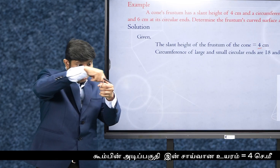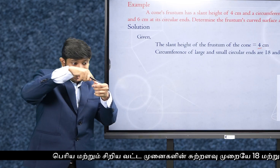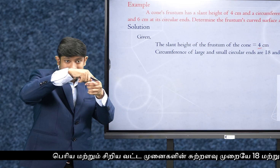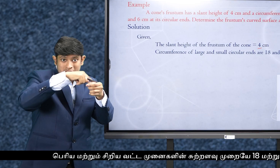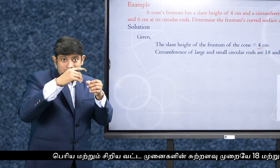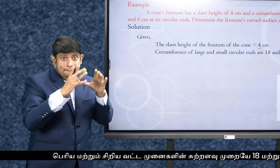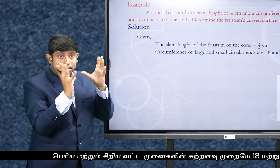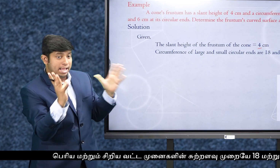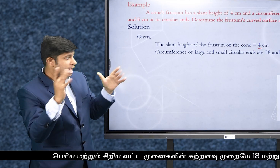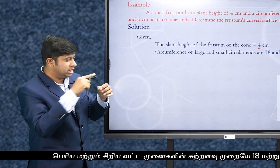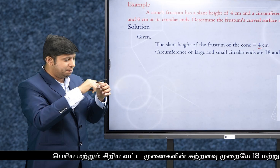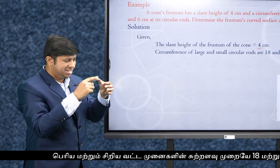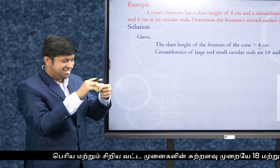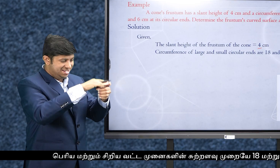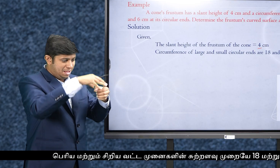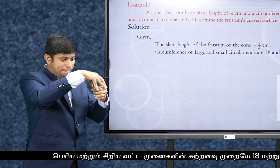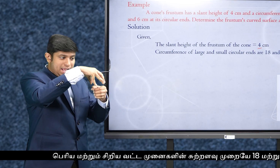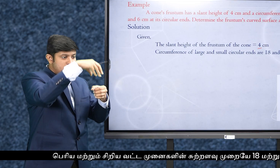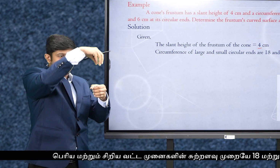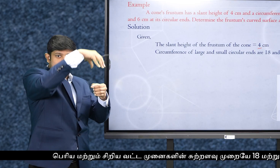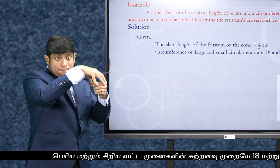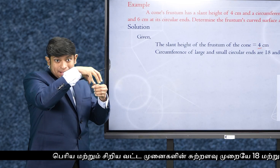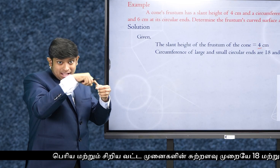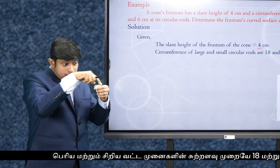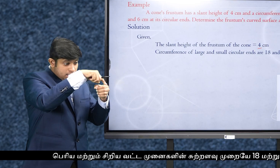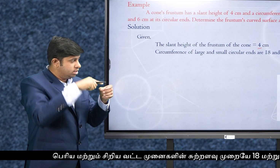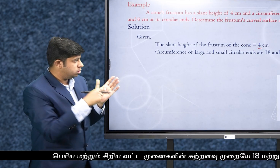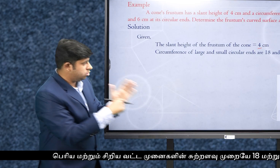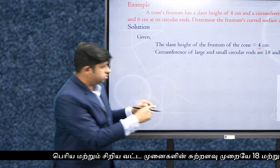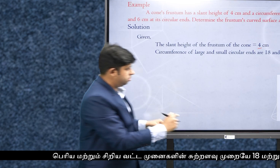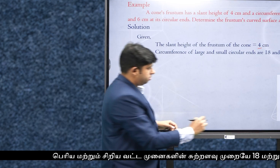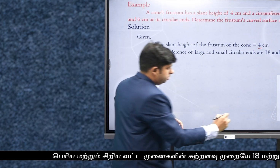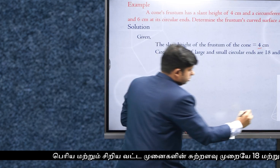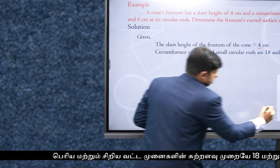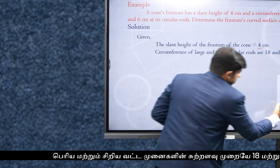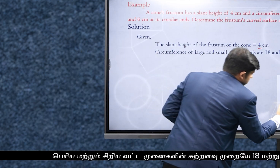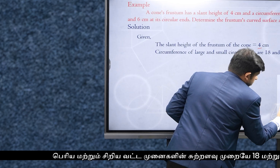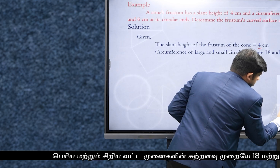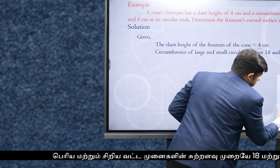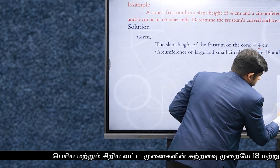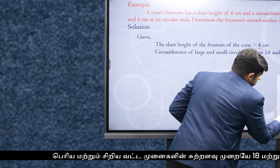பெரிய மற்றும் சிறிய வட்ட முனைகளின் சுற்றளவு முறையே 18 மற்றும் 6 சென்டிமீட்டர்.